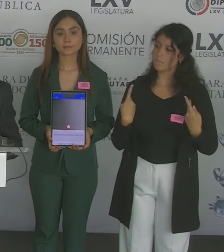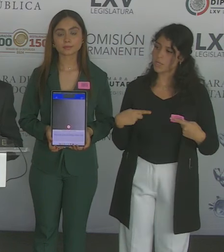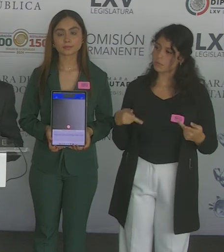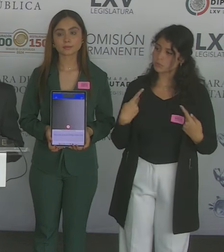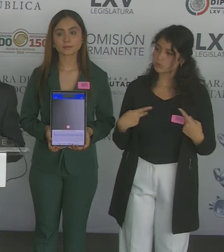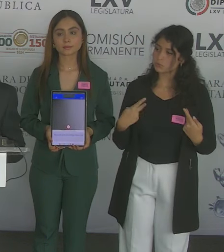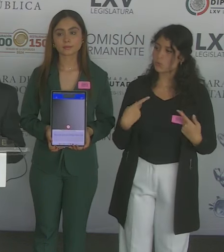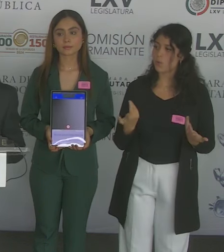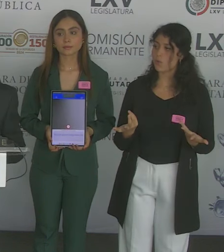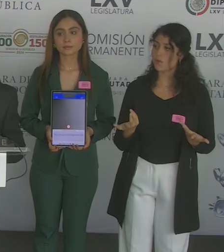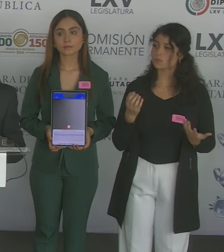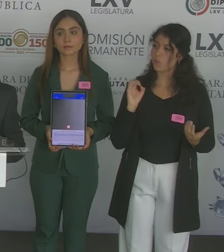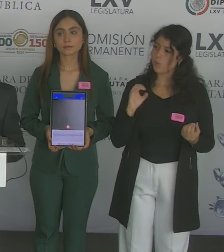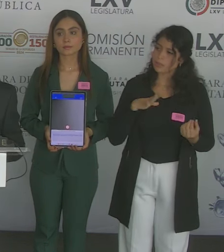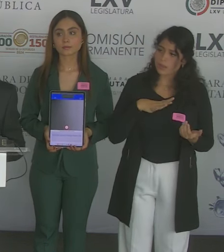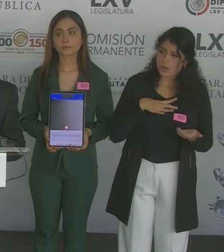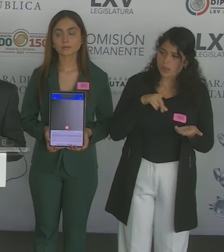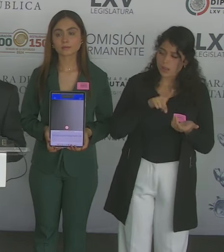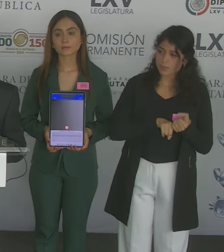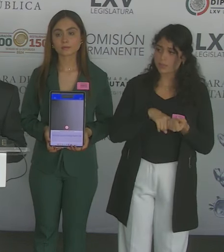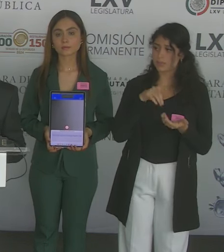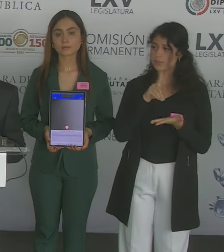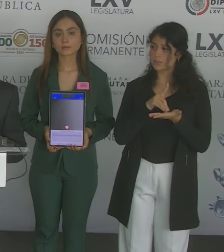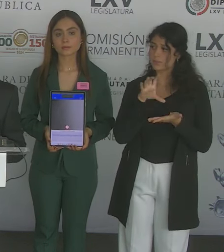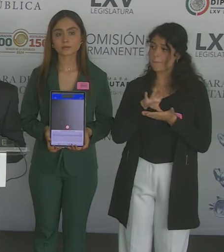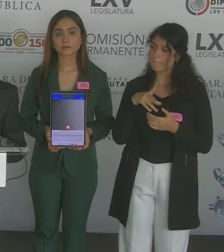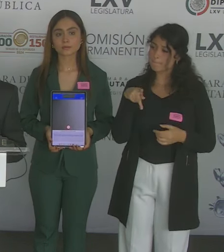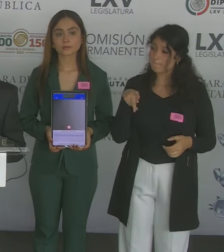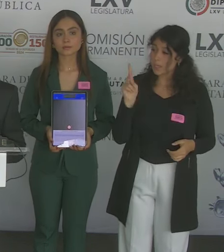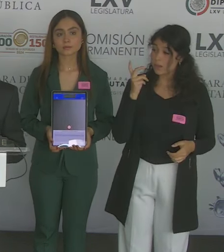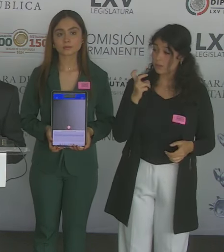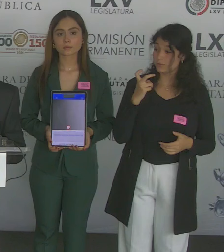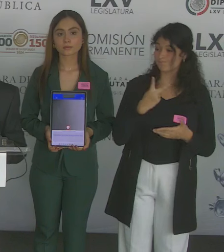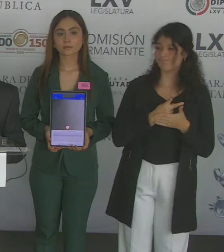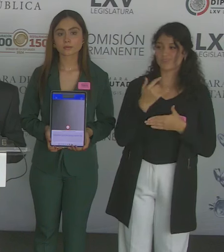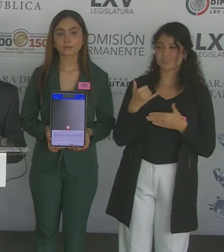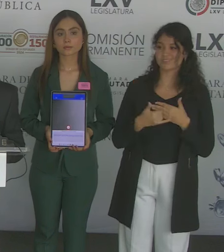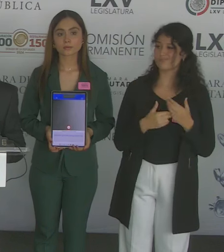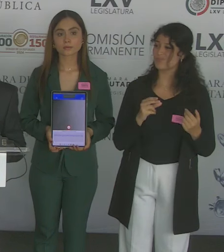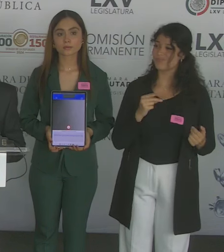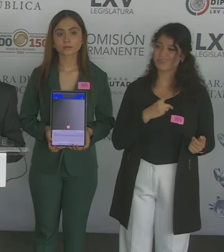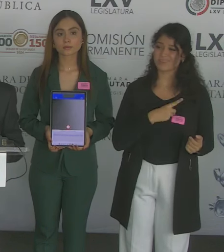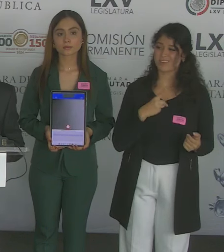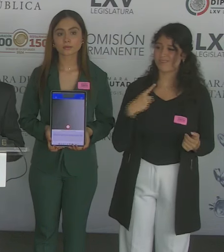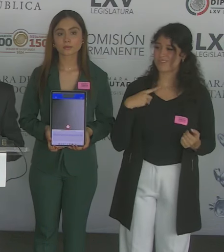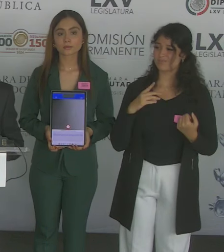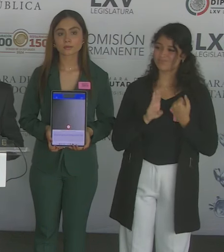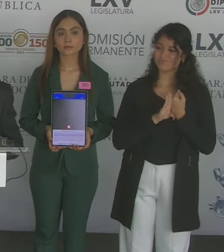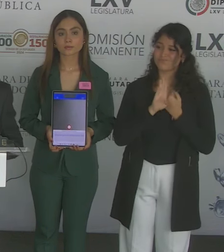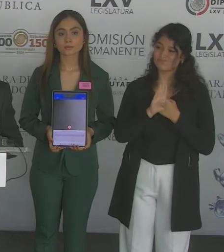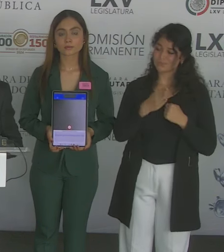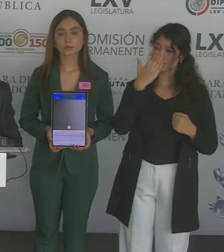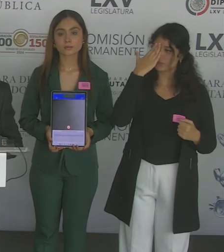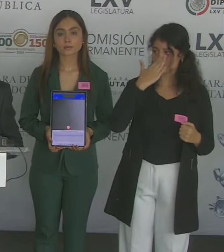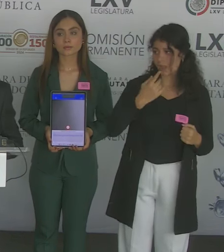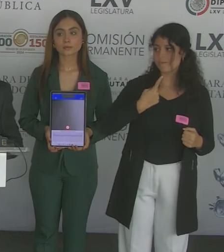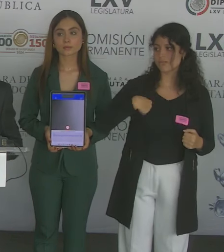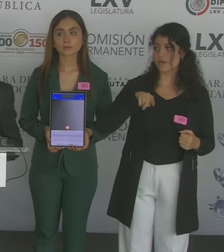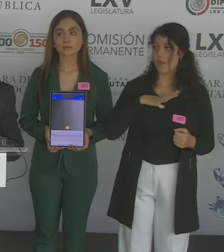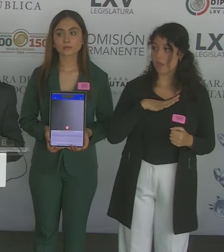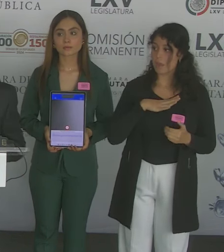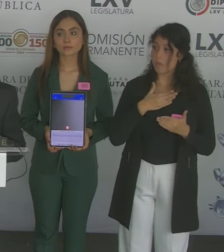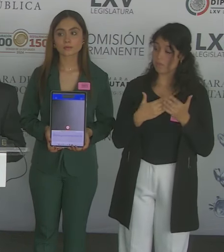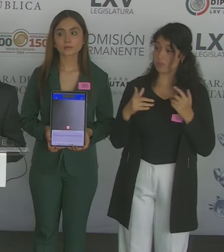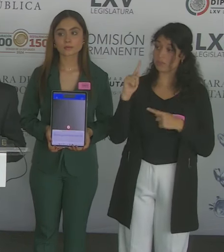alguna discapacidad pero es un proyecto que no se debe de detener porque ahora vemos que con la Inteligencia artificial El